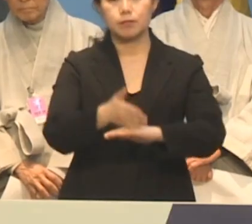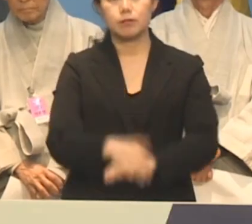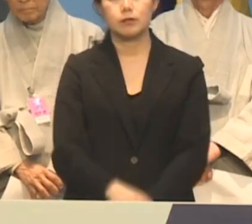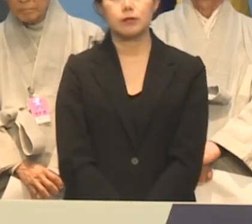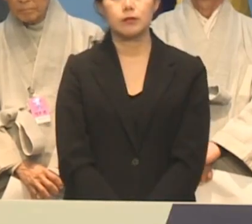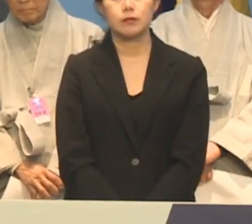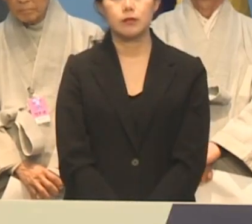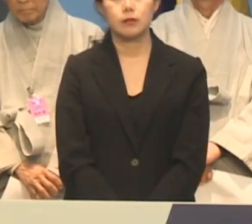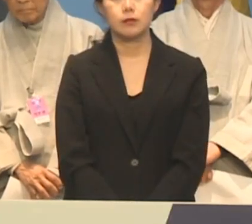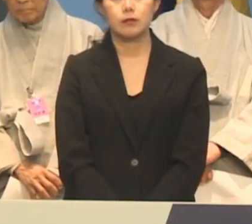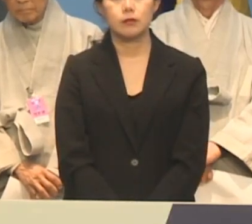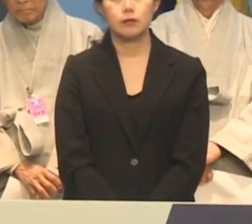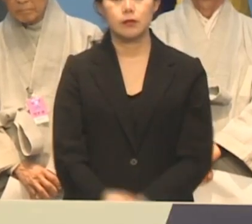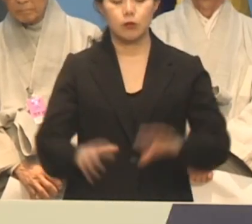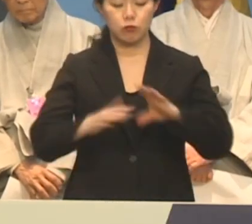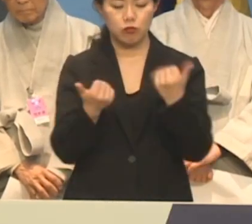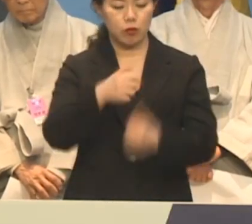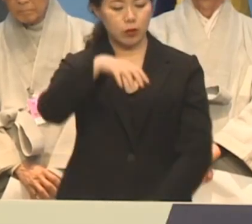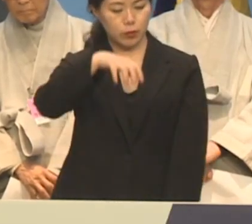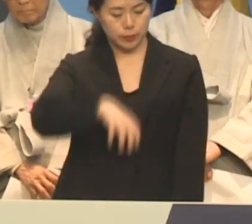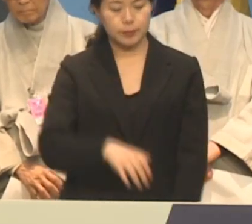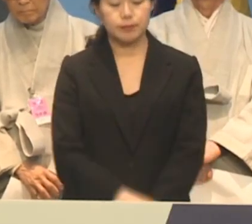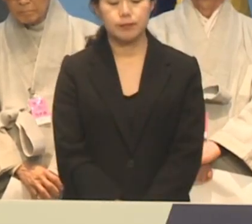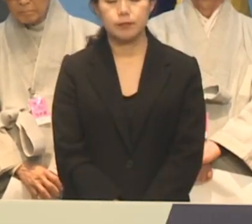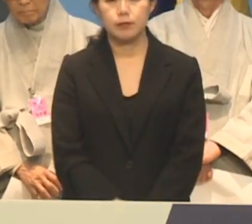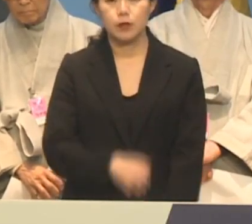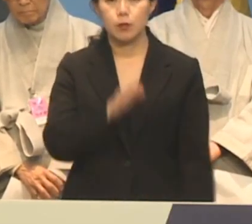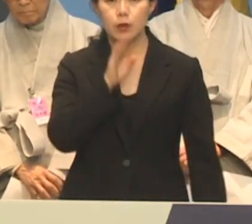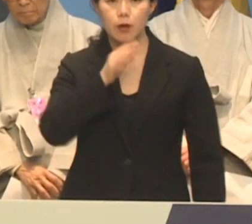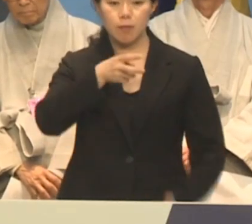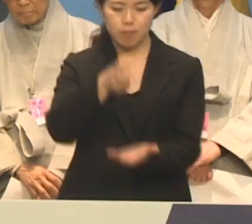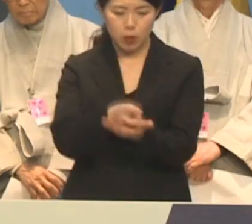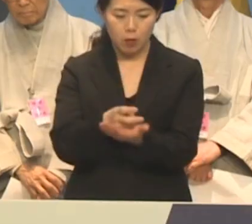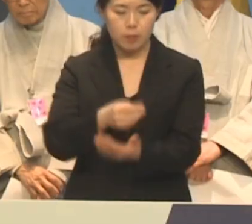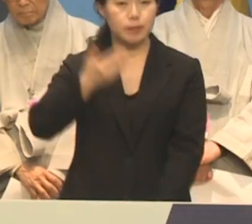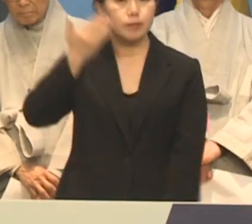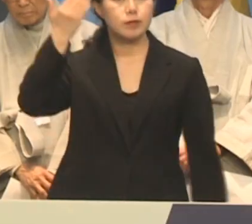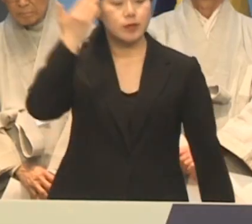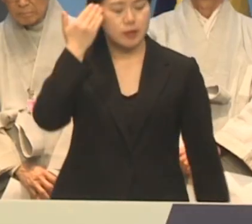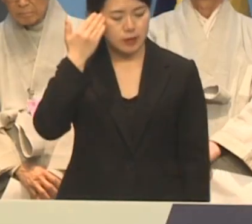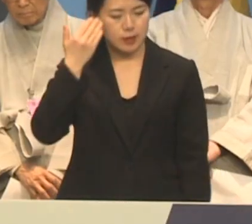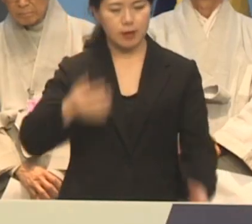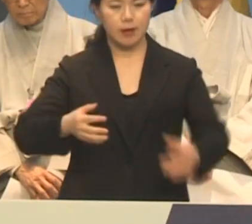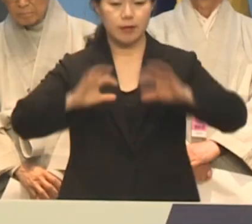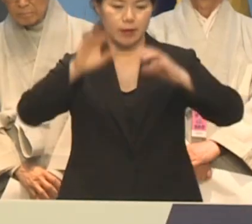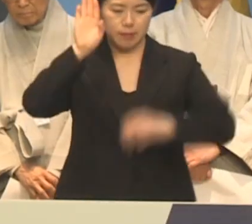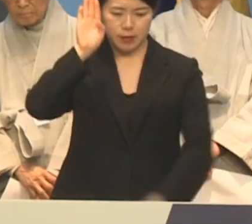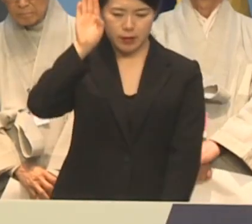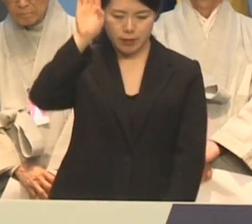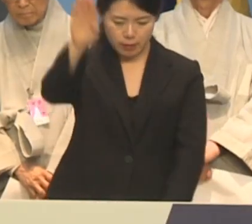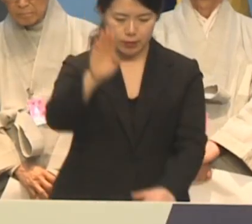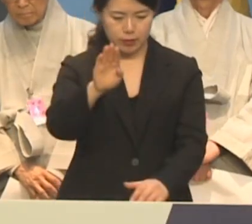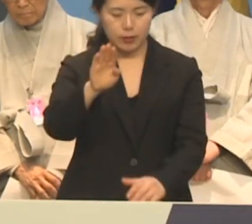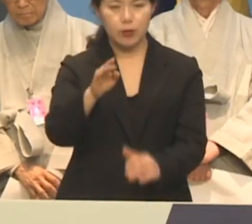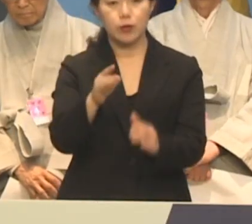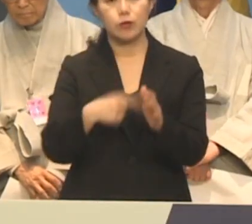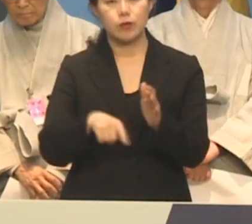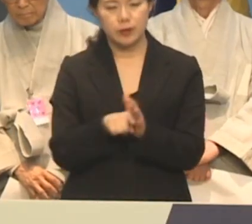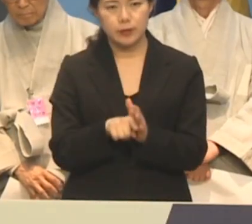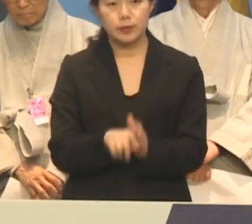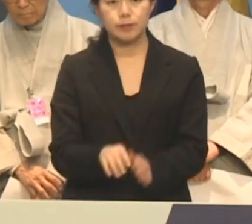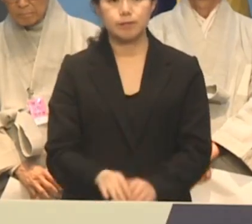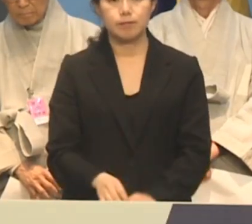없습니다. 국회도 오로지 법과 상식 그리고 나라의 장래를 생각해야 자신을